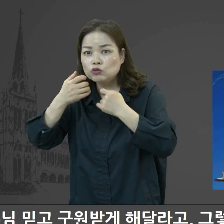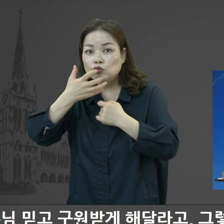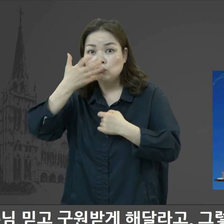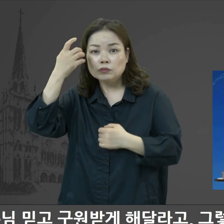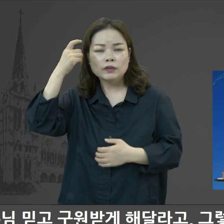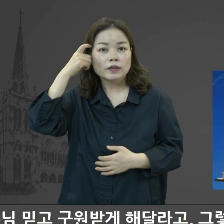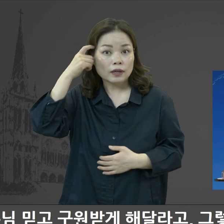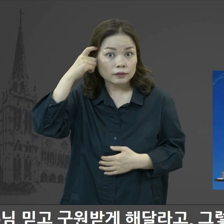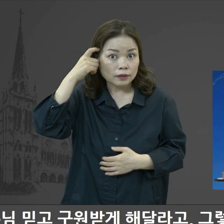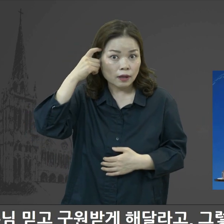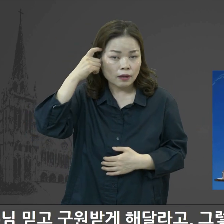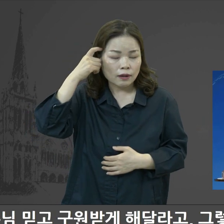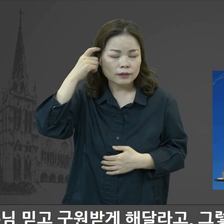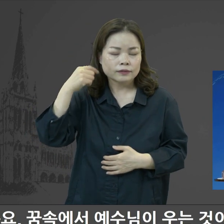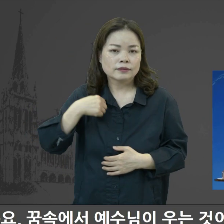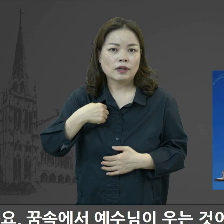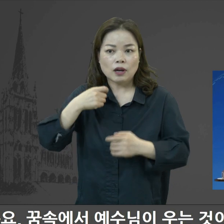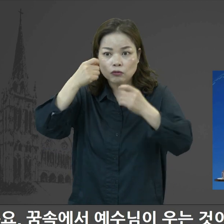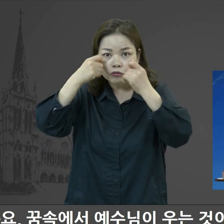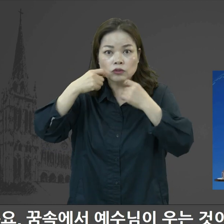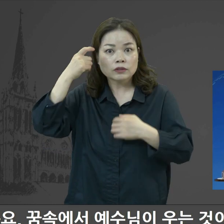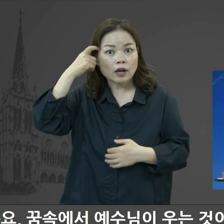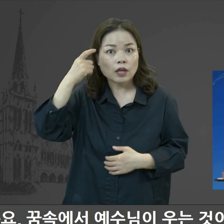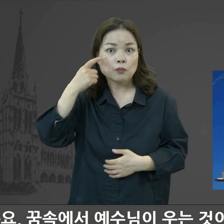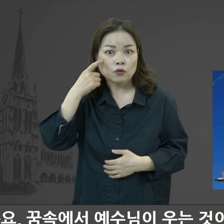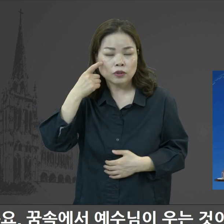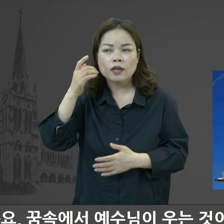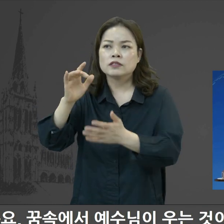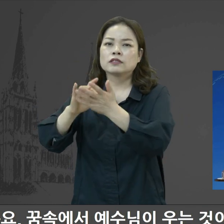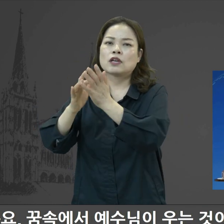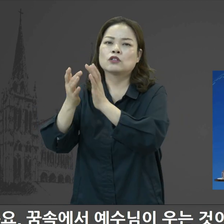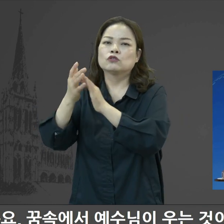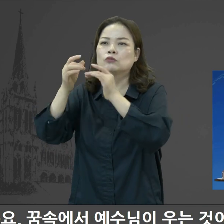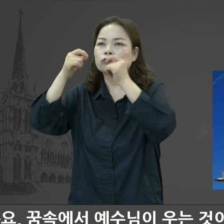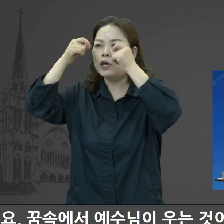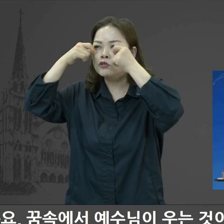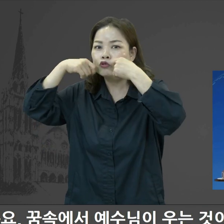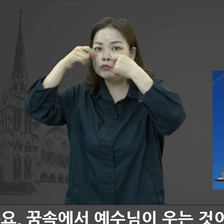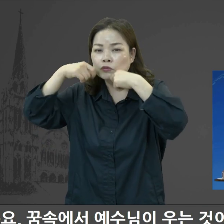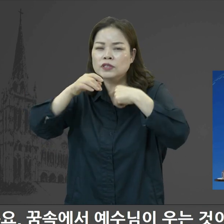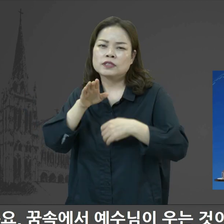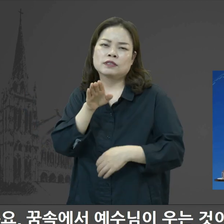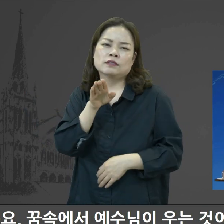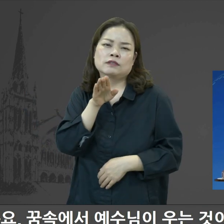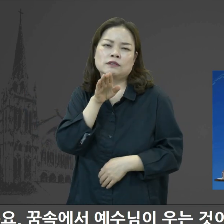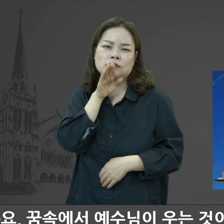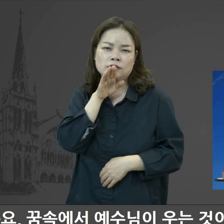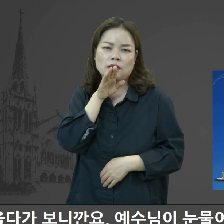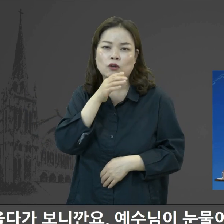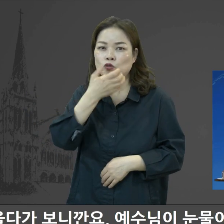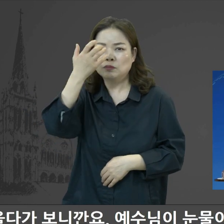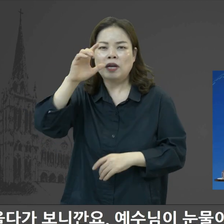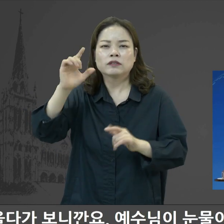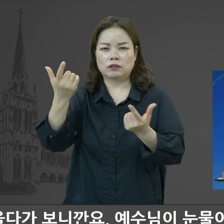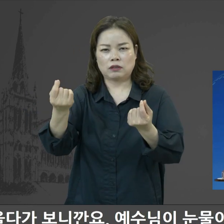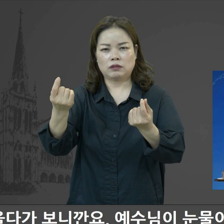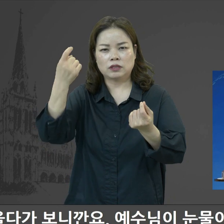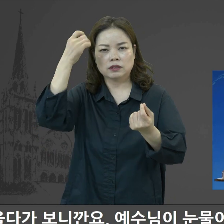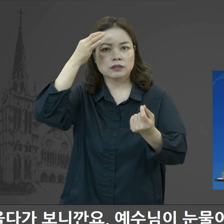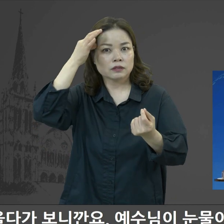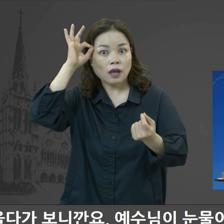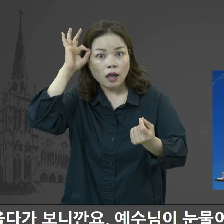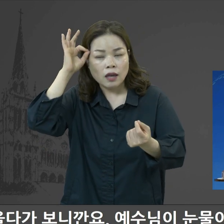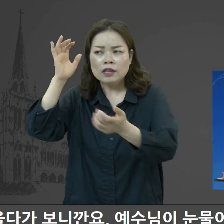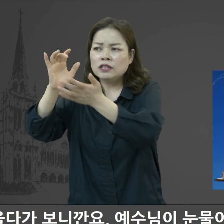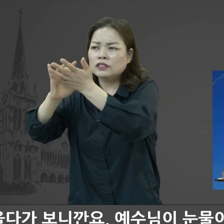줄 알았거든요. 근데 제가 울다가 보니까요, 예수님의 눈물이 그게 진짜였다라는 게 깨달아지는 거예요. 예수님이